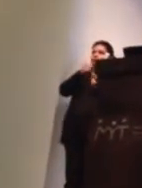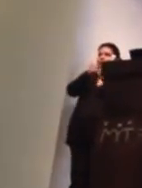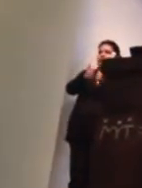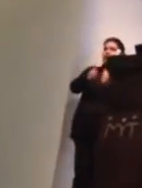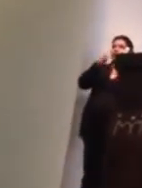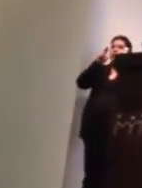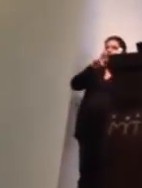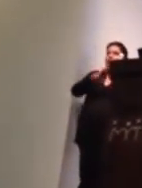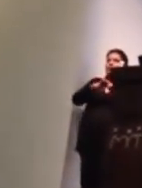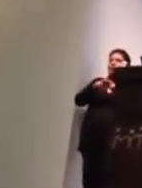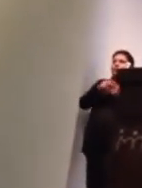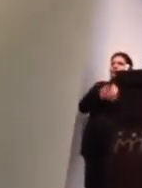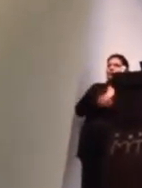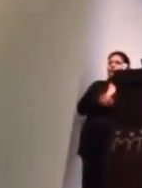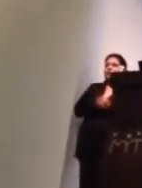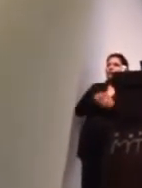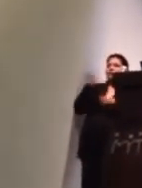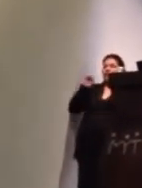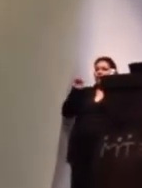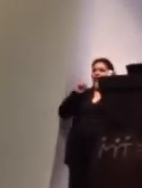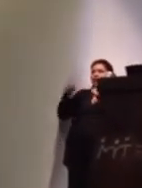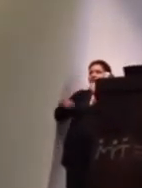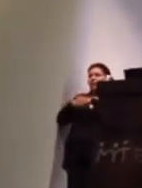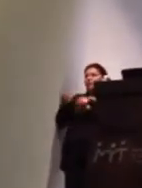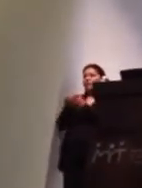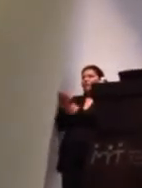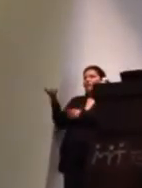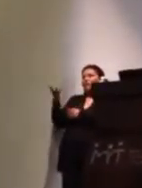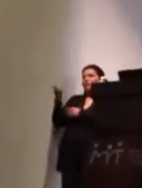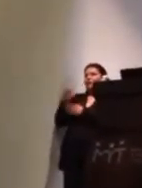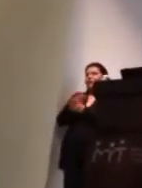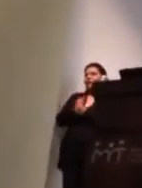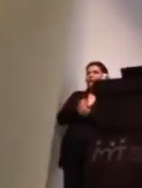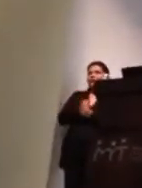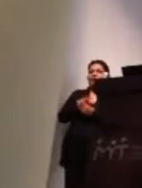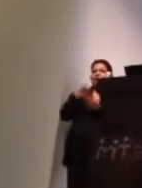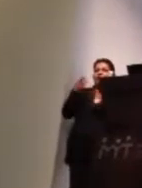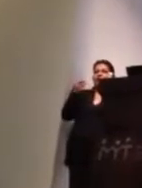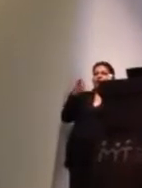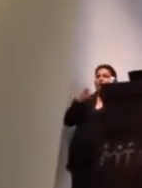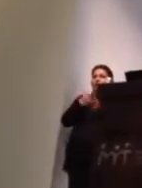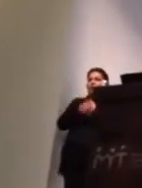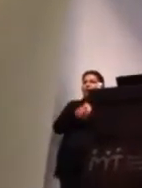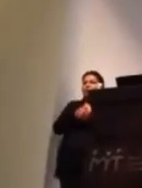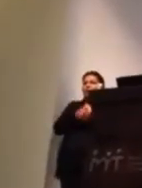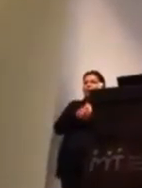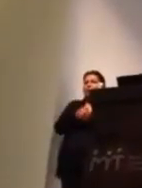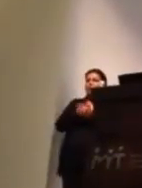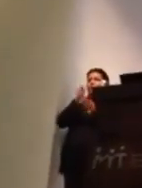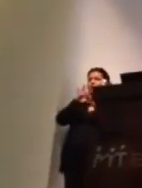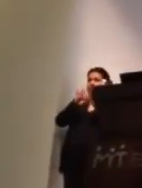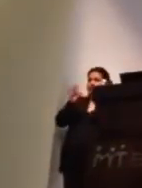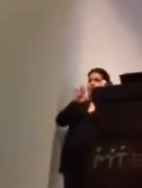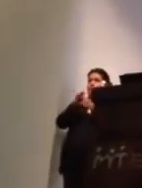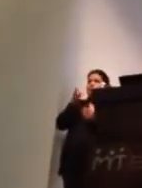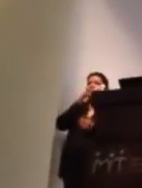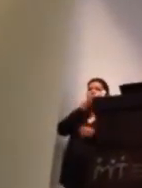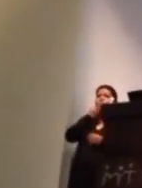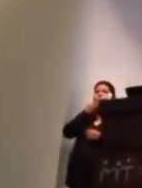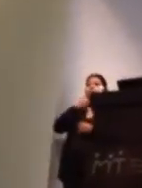estar sentado, corre y salta en situaciones que no tienen mucha explicación. Esto estamos hablando sobre todo de los niños